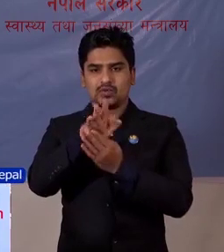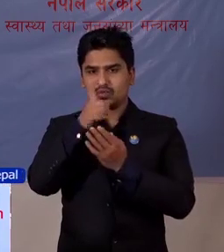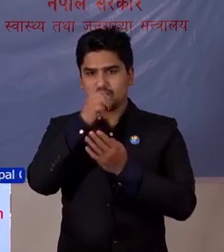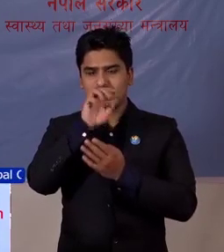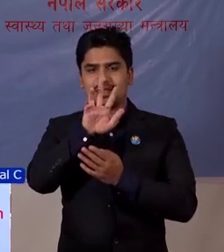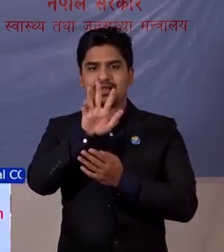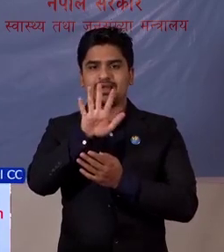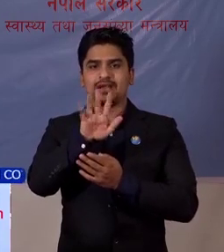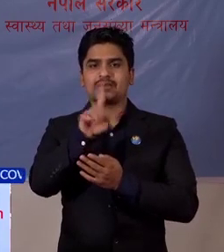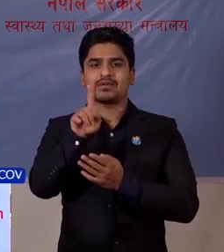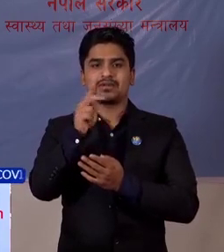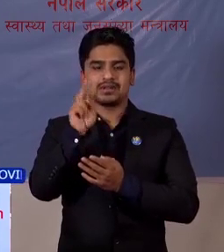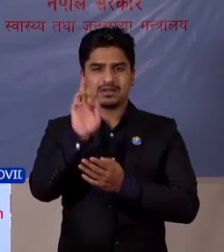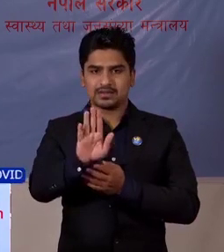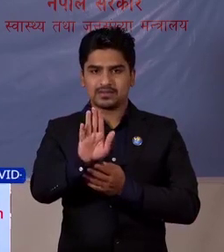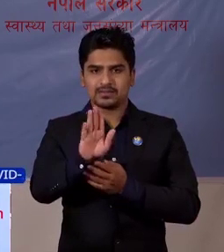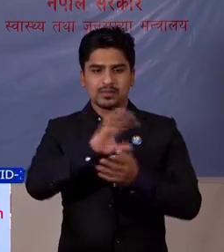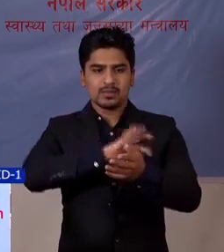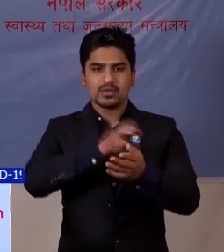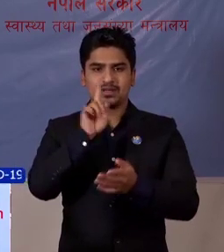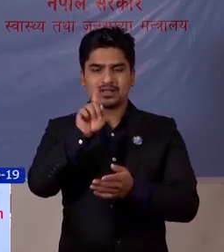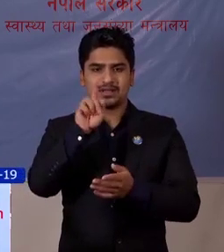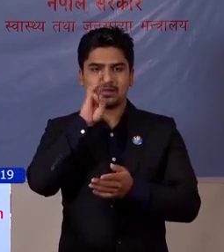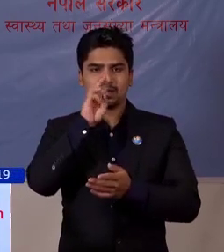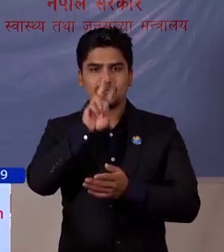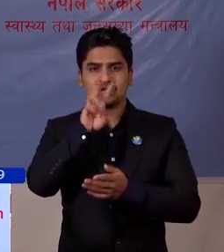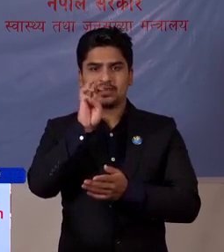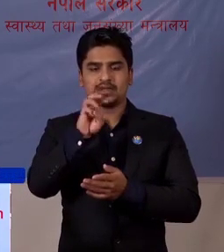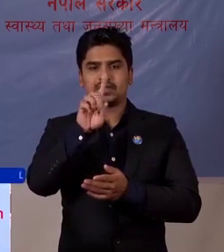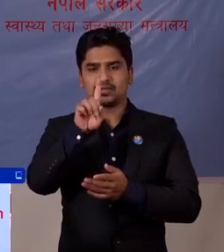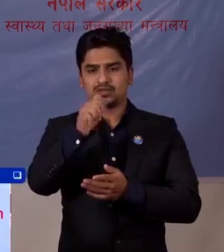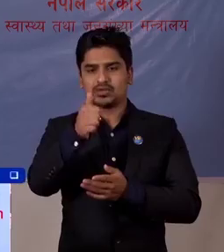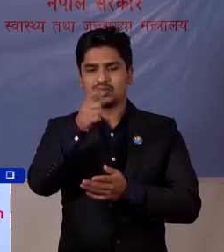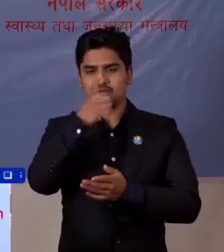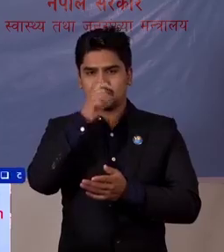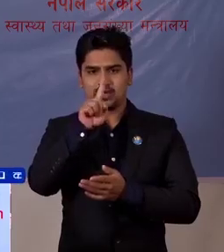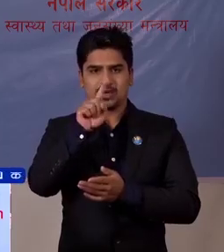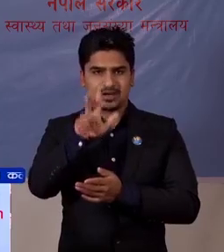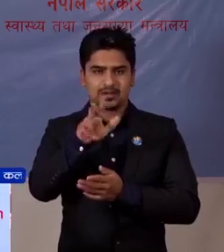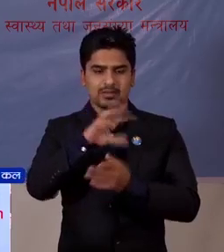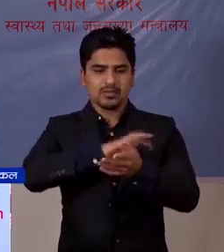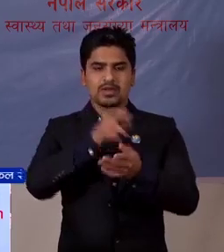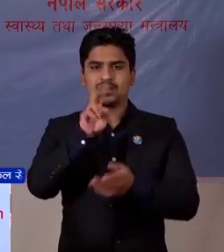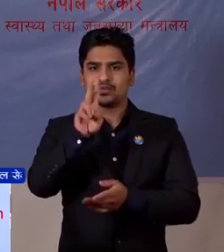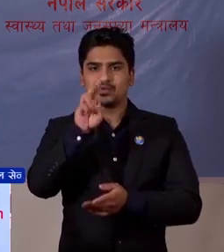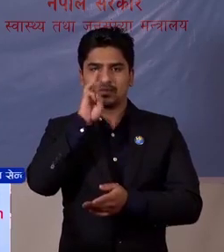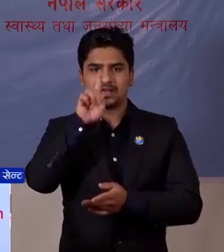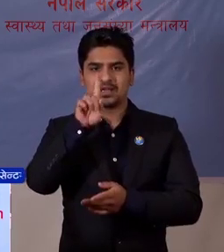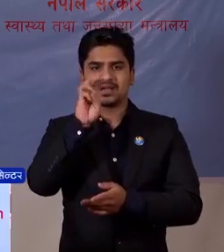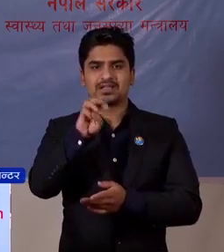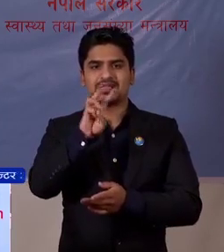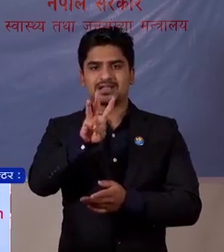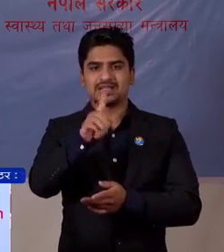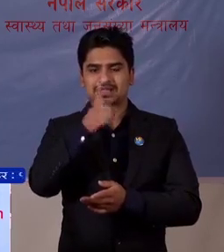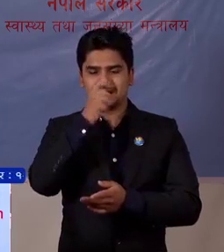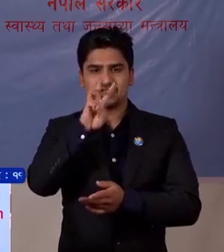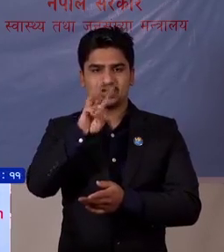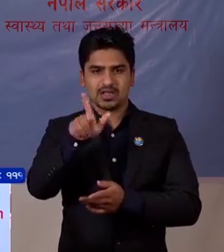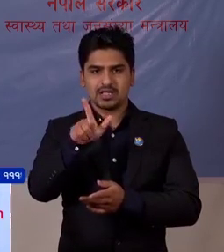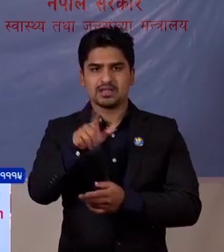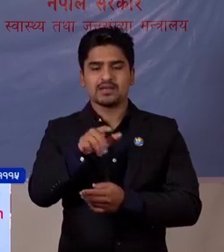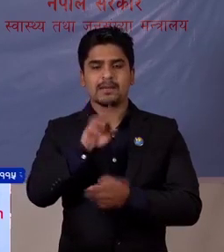21,951 हुनुहुन्छ, जसमध्ये प्रदेश नम्बर 1 2,618, प्रदेश नम्बर 2